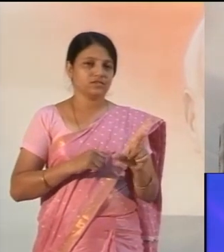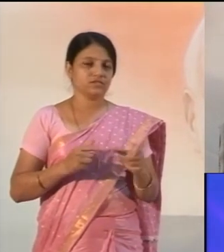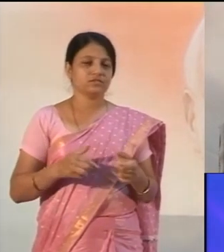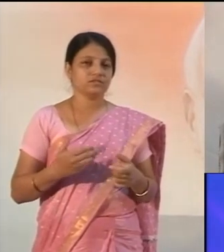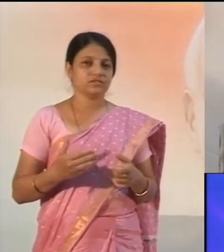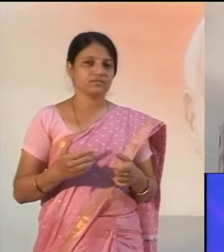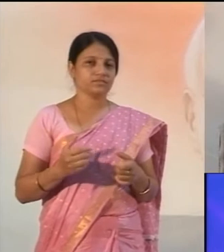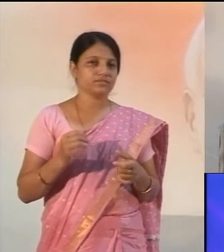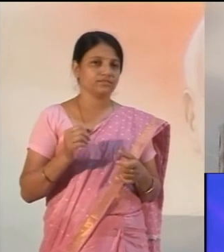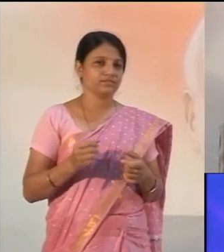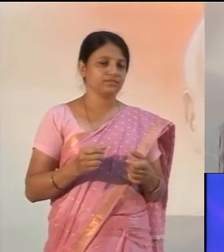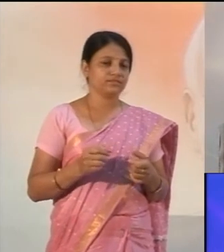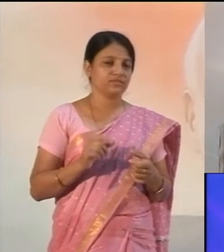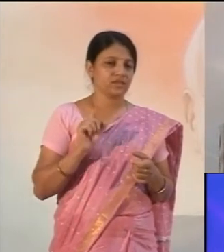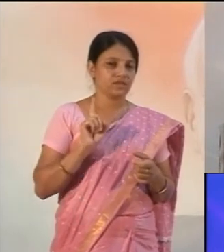आपकी ही तरह